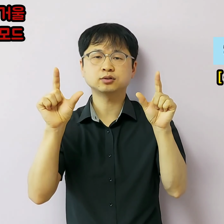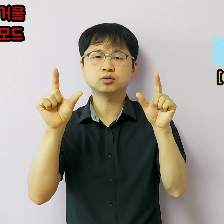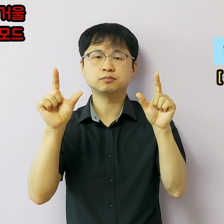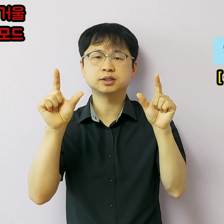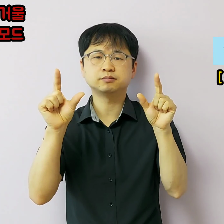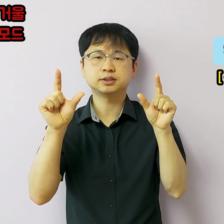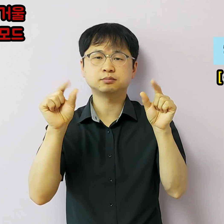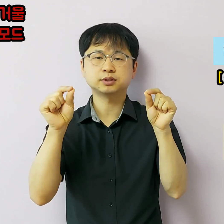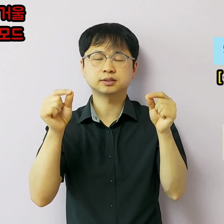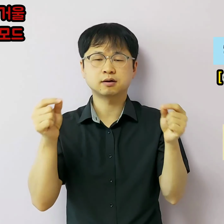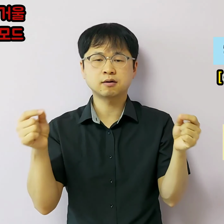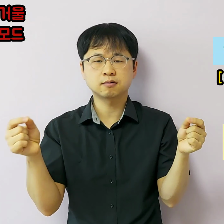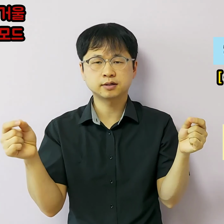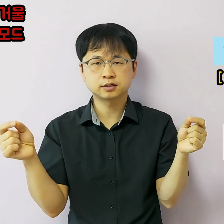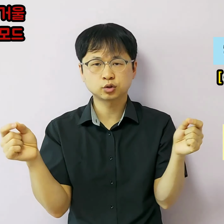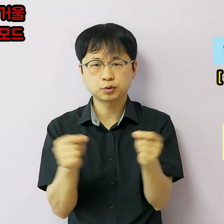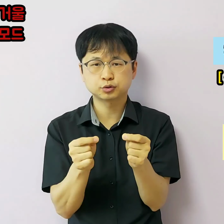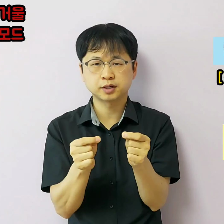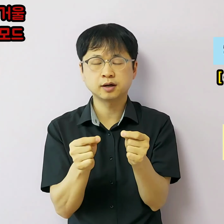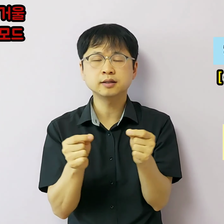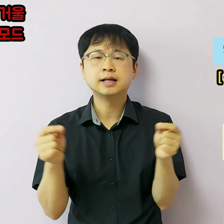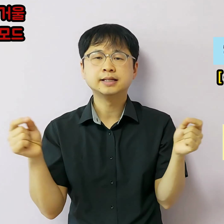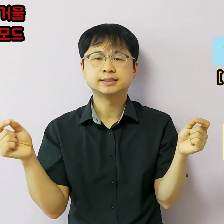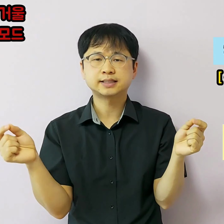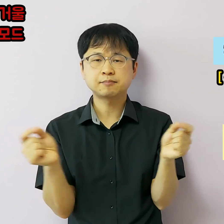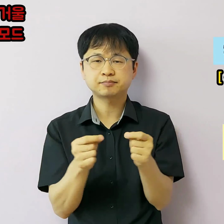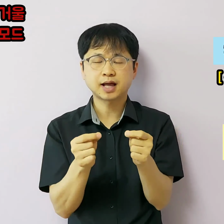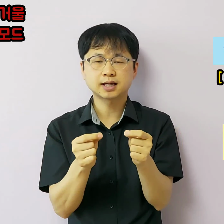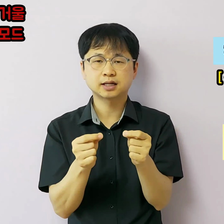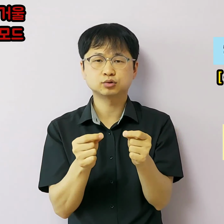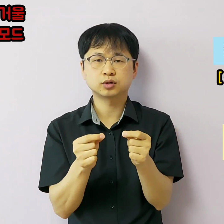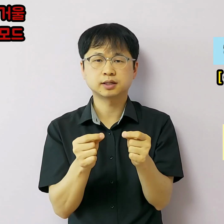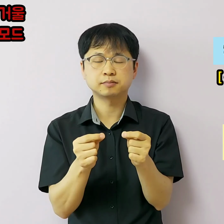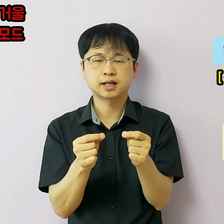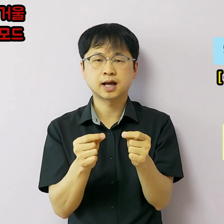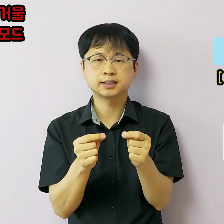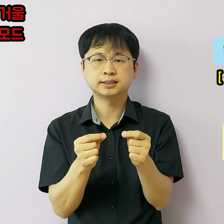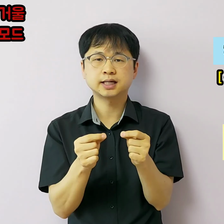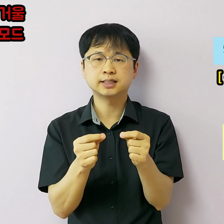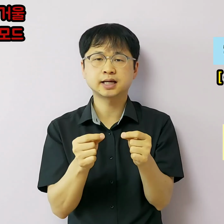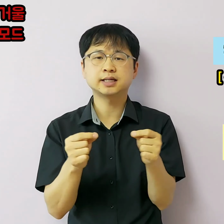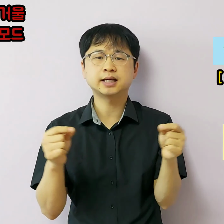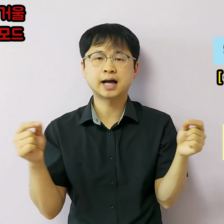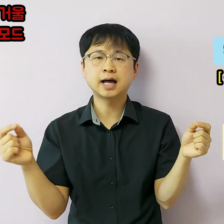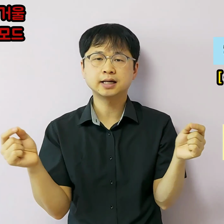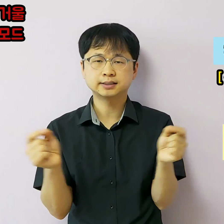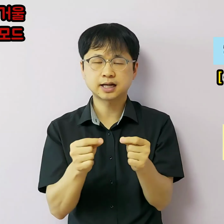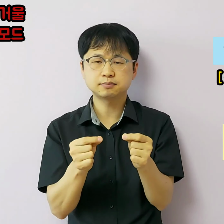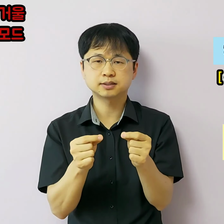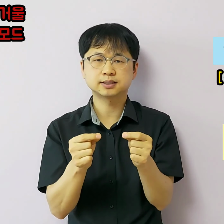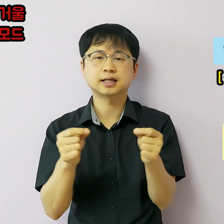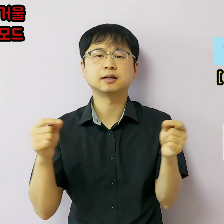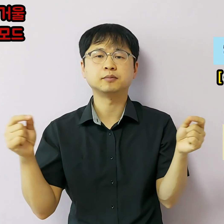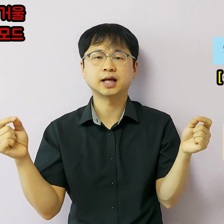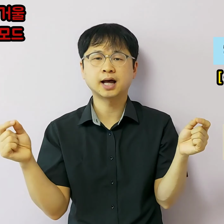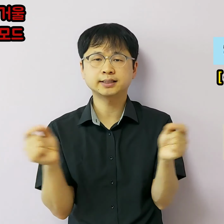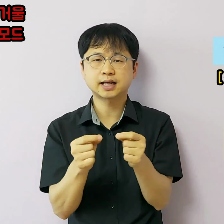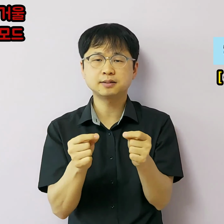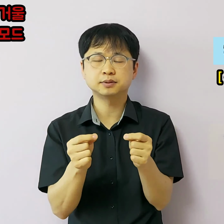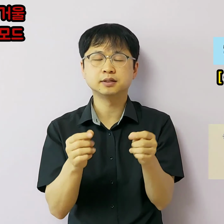양손 엄지검지를 붙여서 거리를 좁혀주면 짧다라는 수어가 됩니다. 시간이나 길이가 짧은 것을 나타냅니다. 짧은,